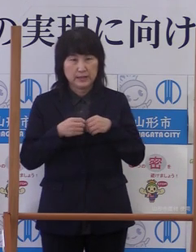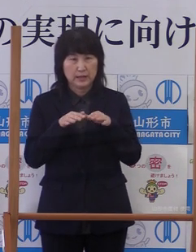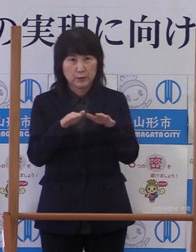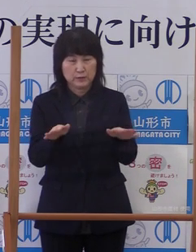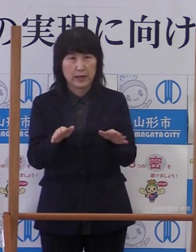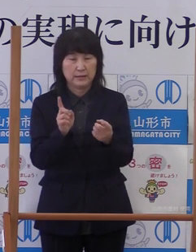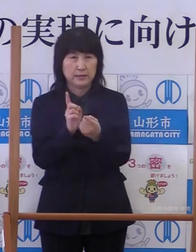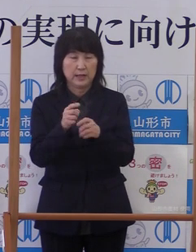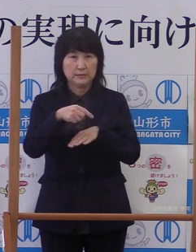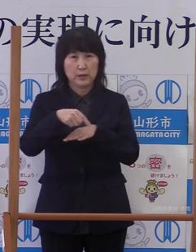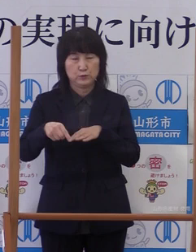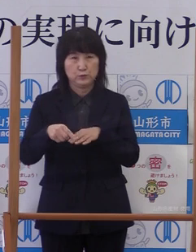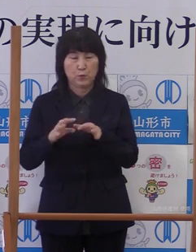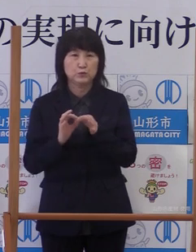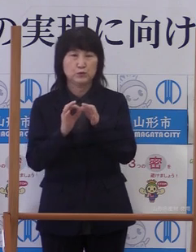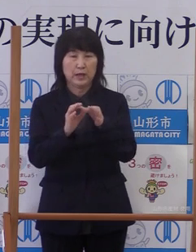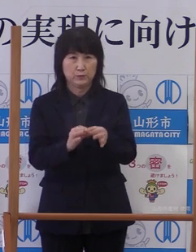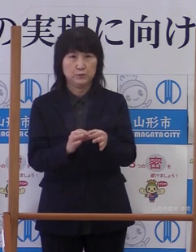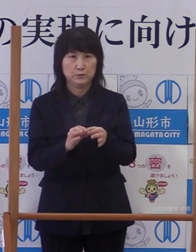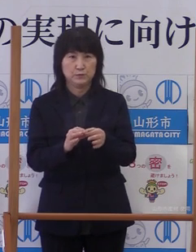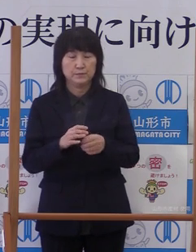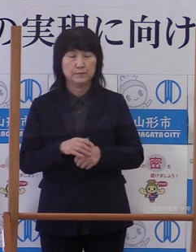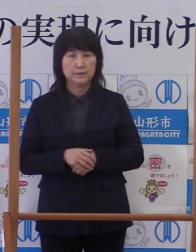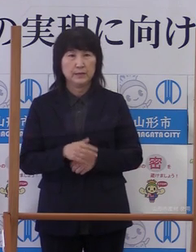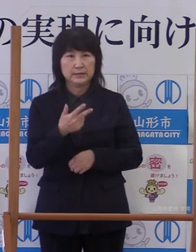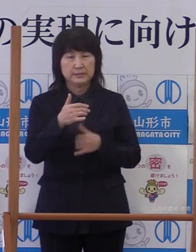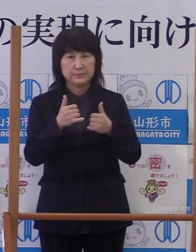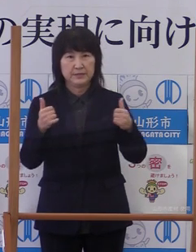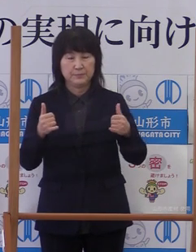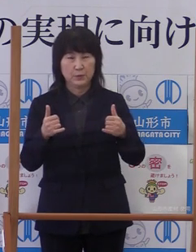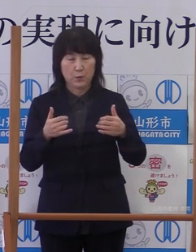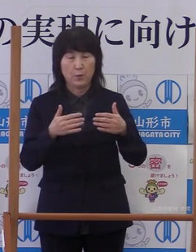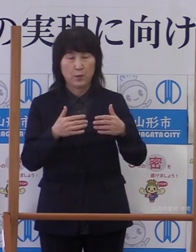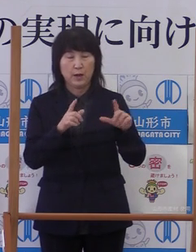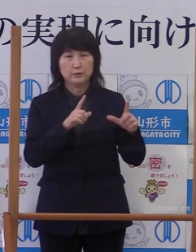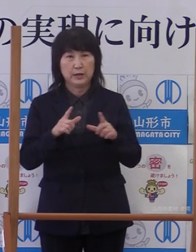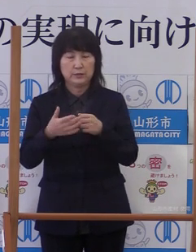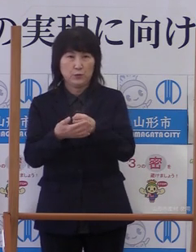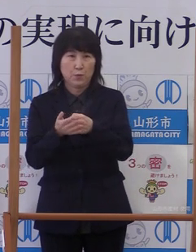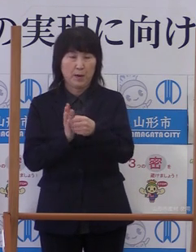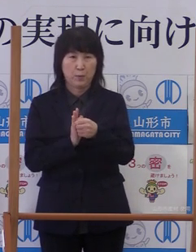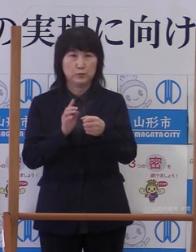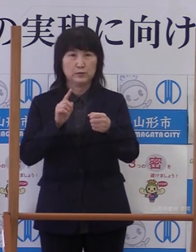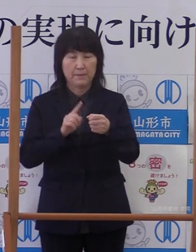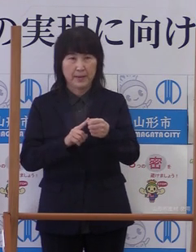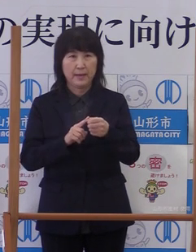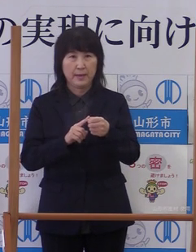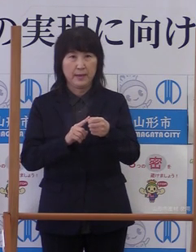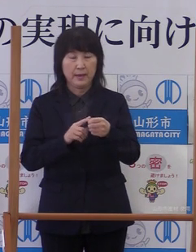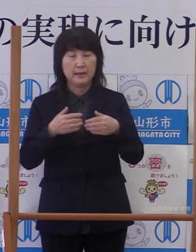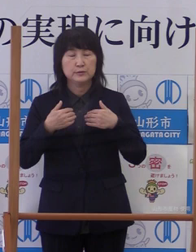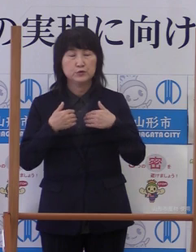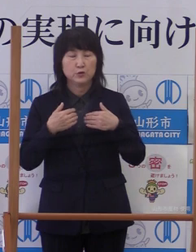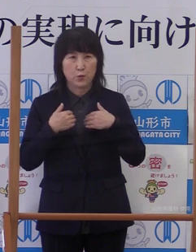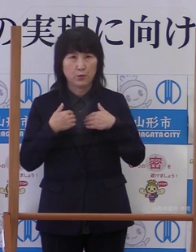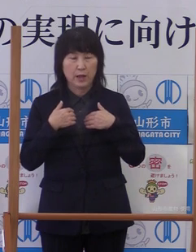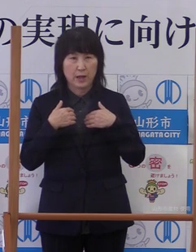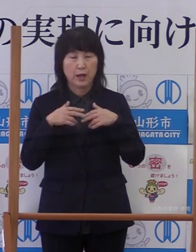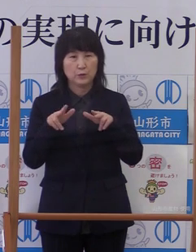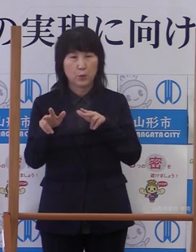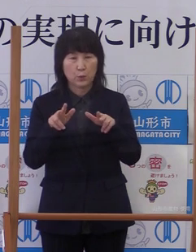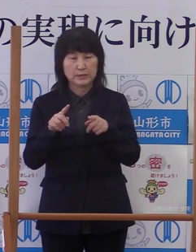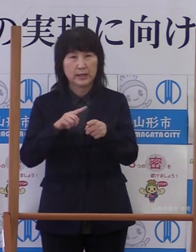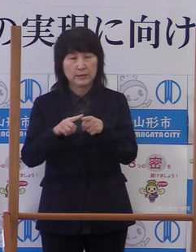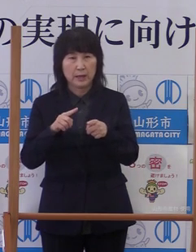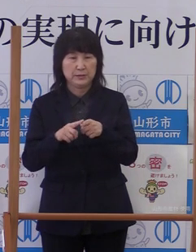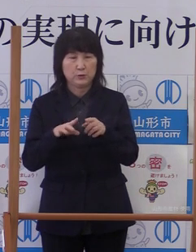への対策を行うとともに、市民の安全安心な暮らしを守っていくために不可欠な行政サービスを